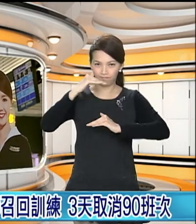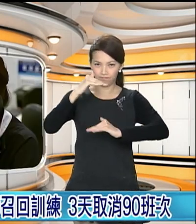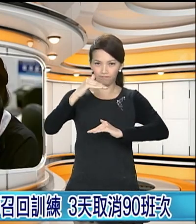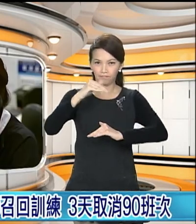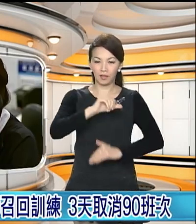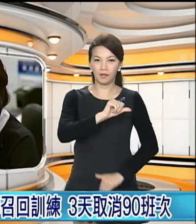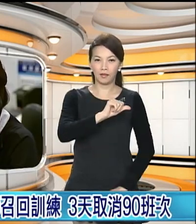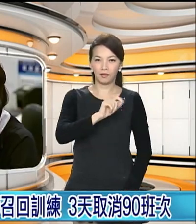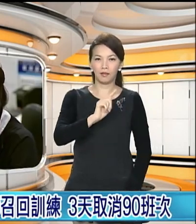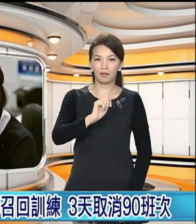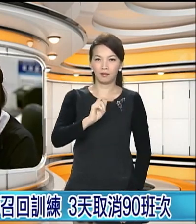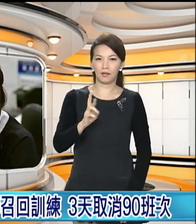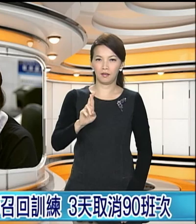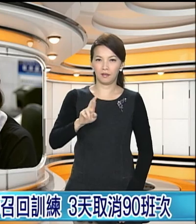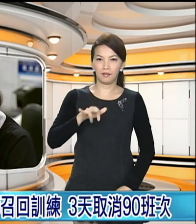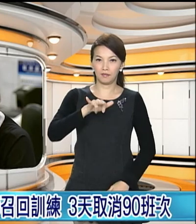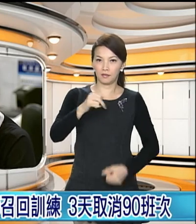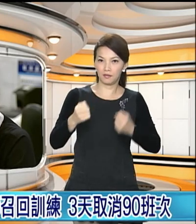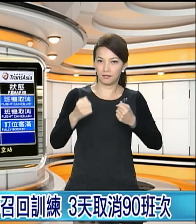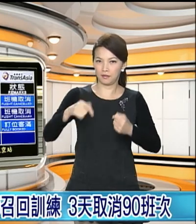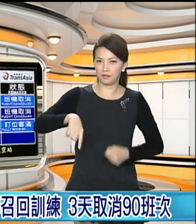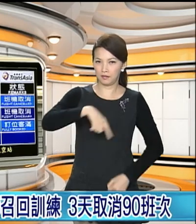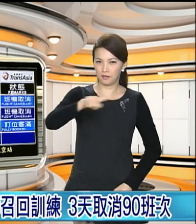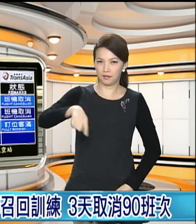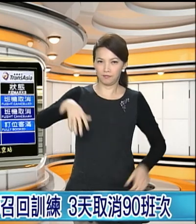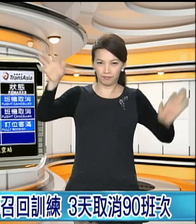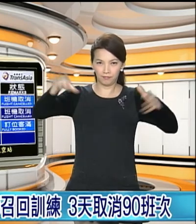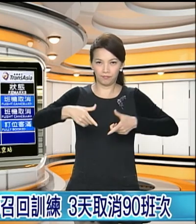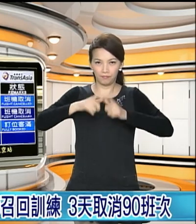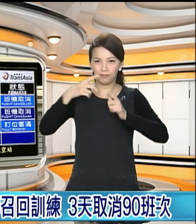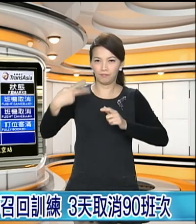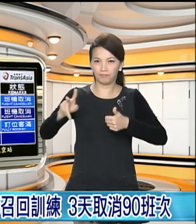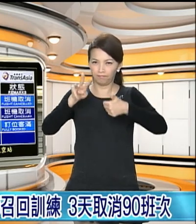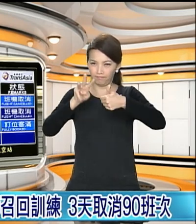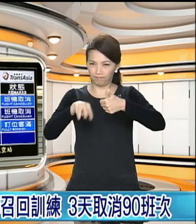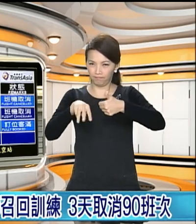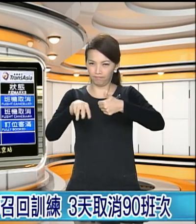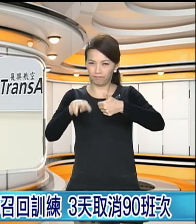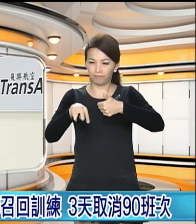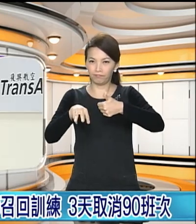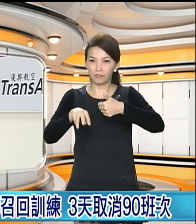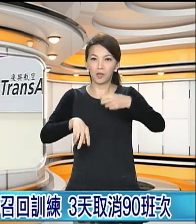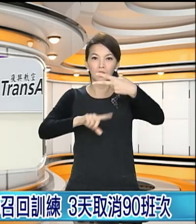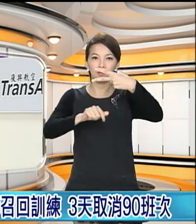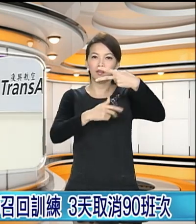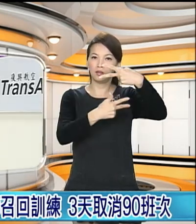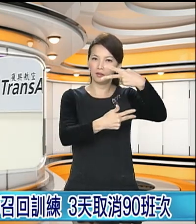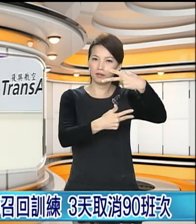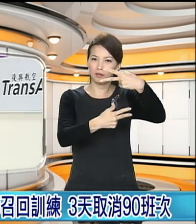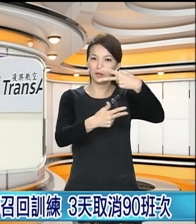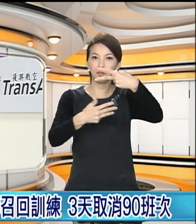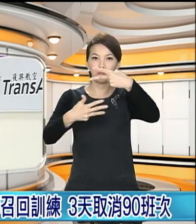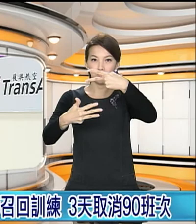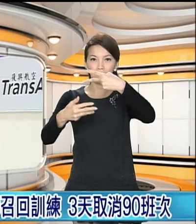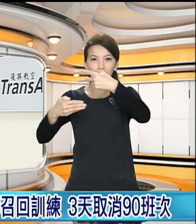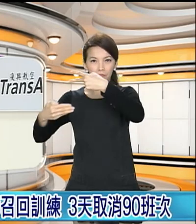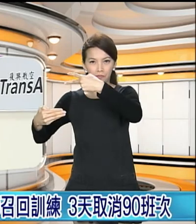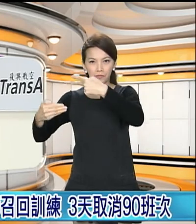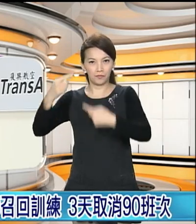师重新训练，而从七号开始连续三天将取消90个班次，但也因为